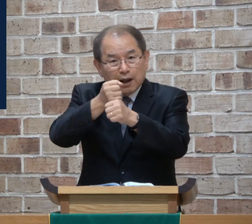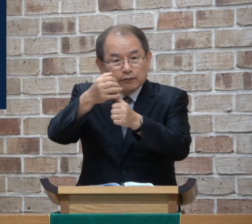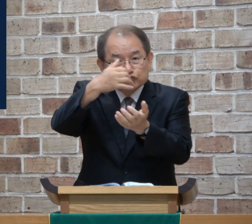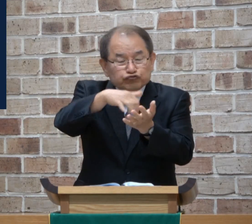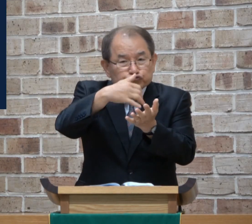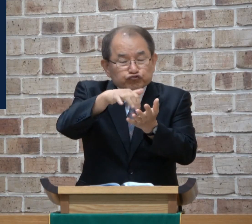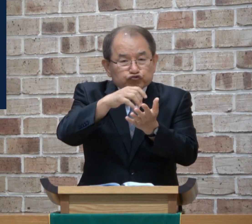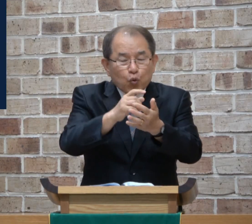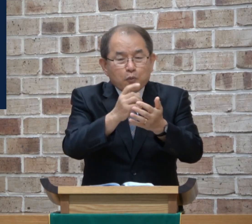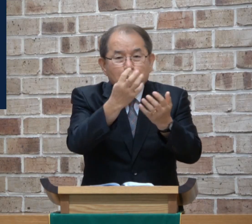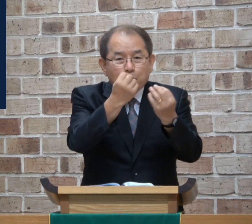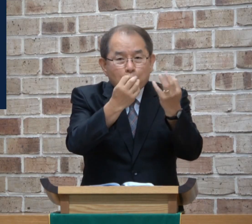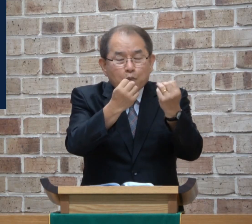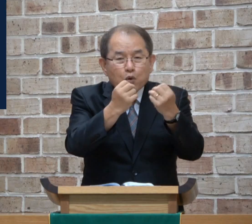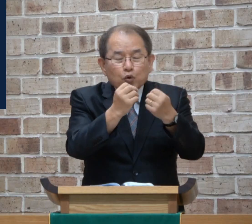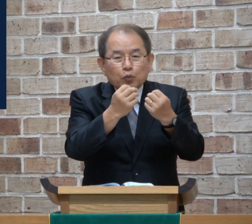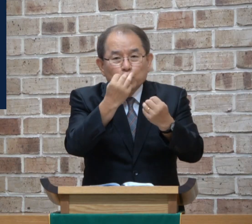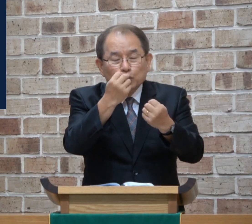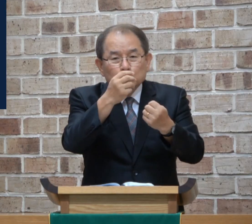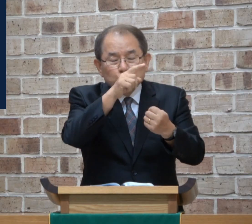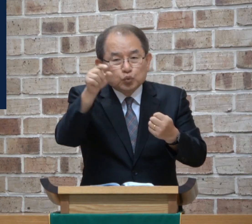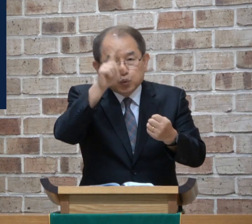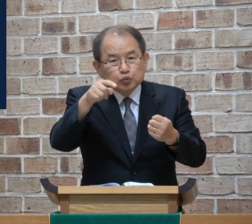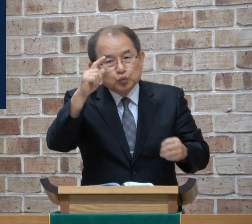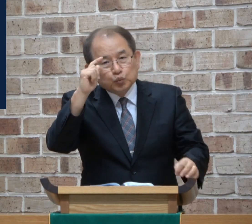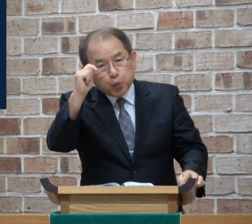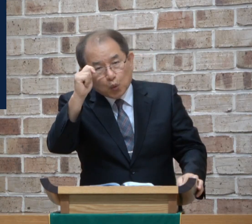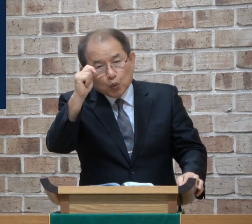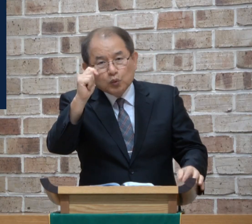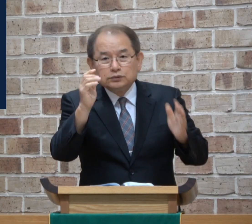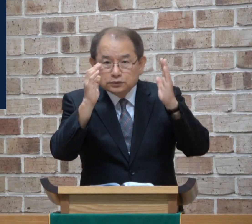1년 동안 잡지 못하게 금어기를 가지고 있고 지금 보호하고 있습니다.